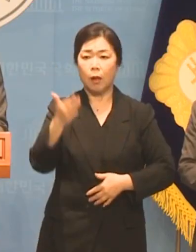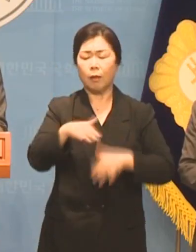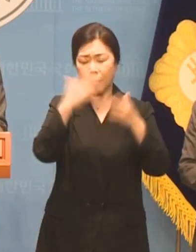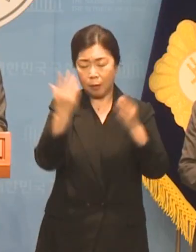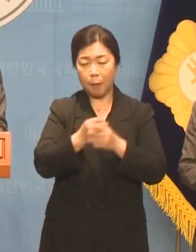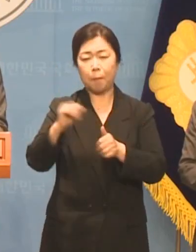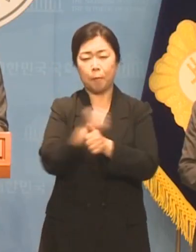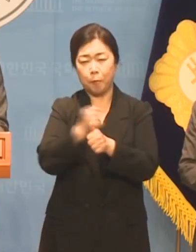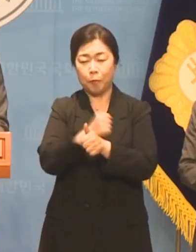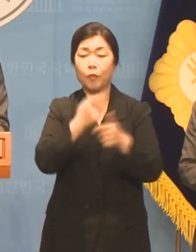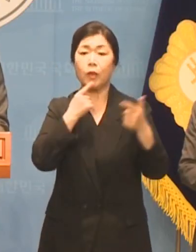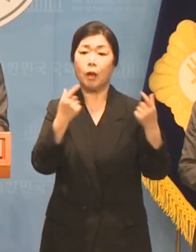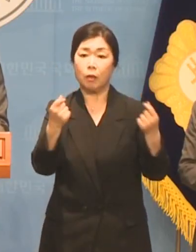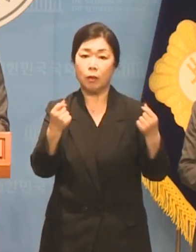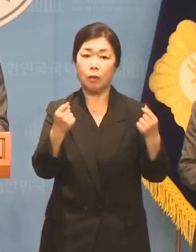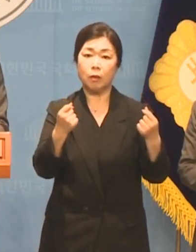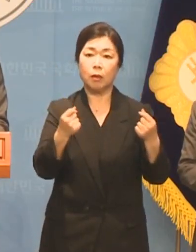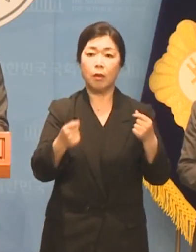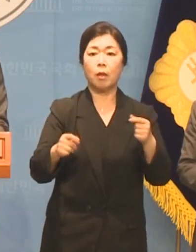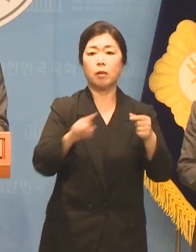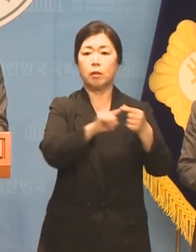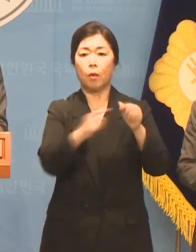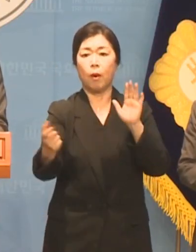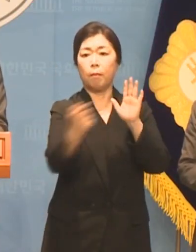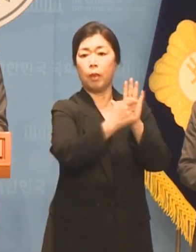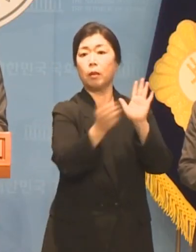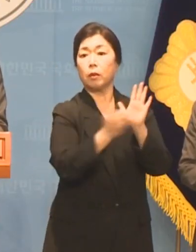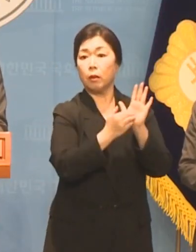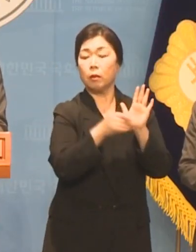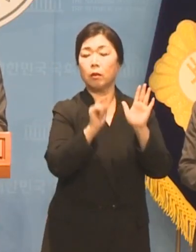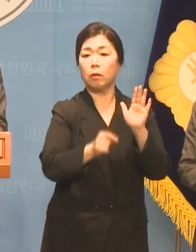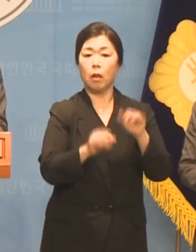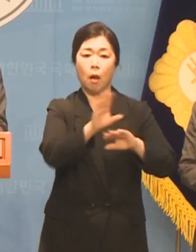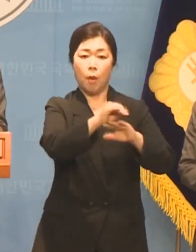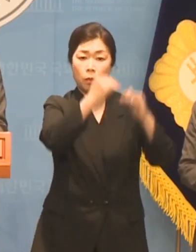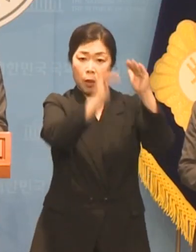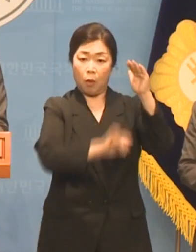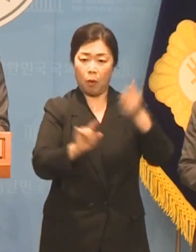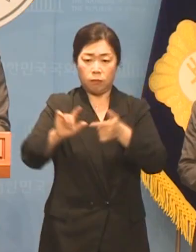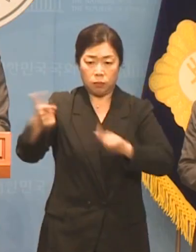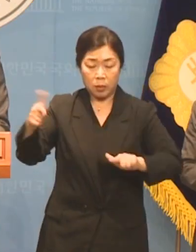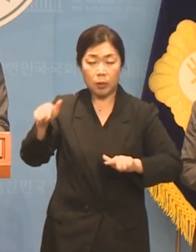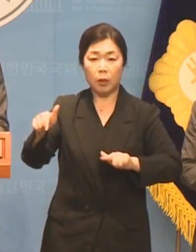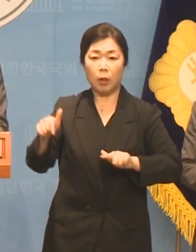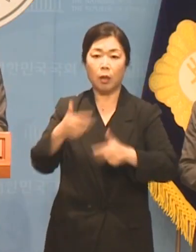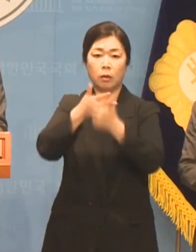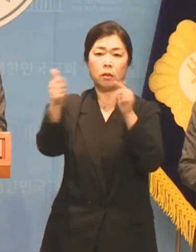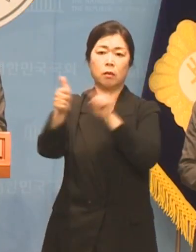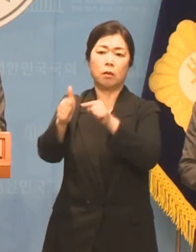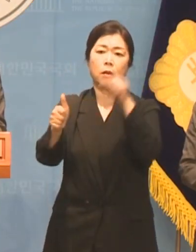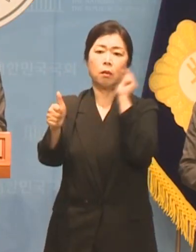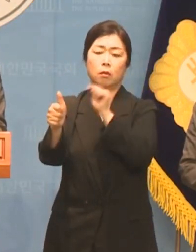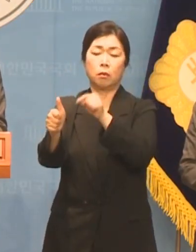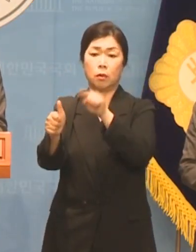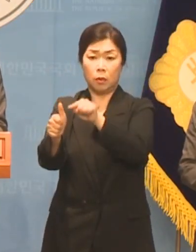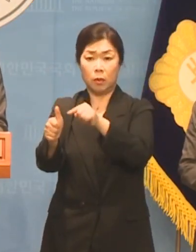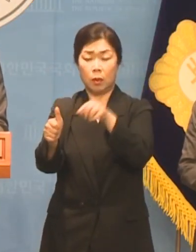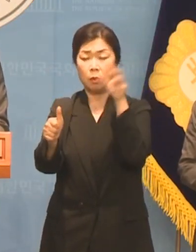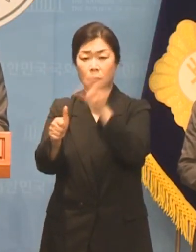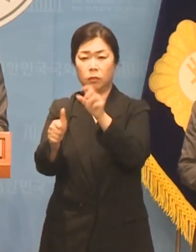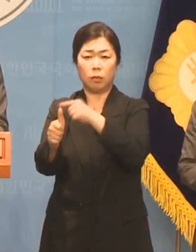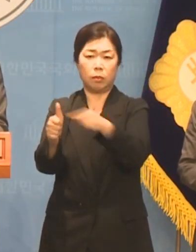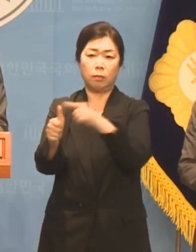자극적인 썸네일 제목을 사용하였습니다. 이는 방송 내용과 무관하게 이재명 후보를 폄훼하려는